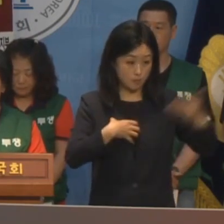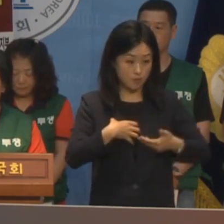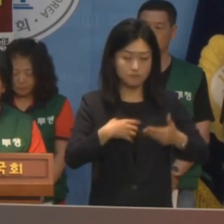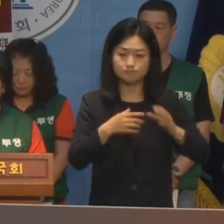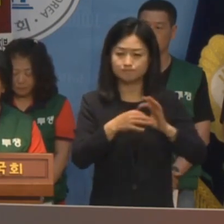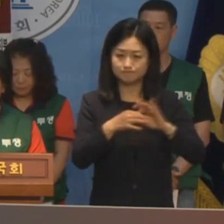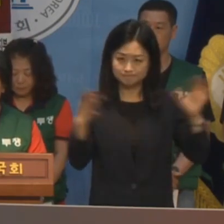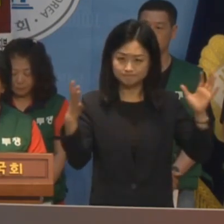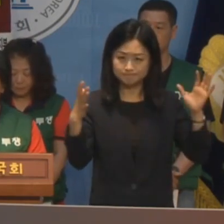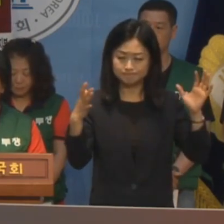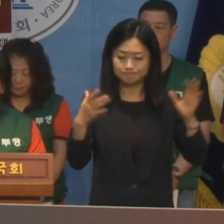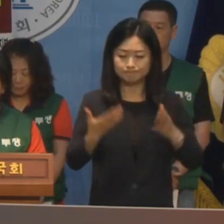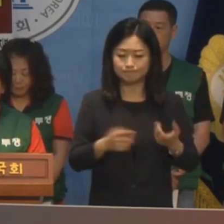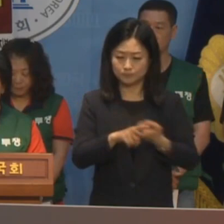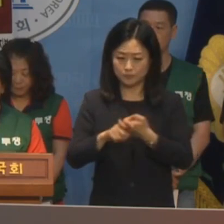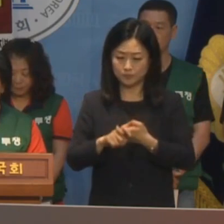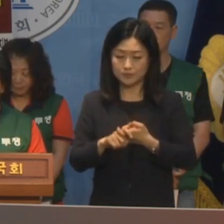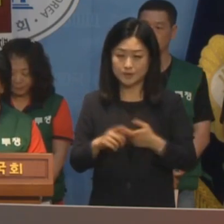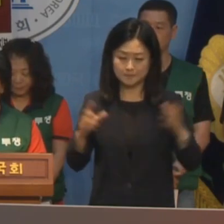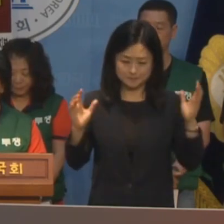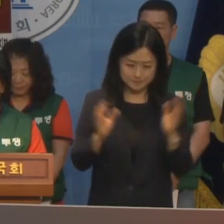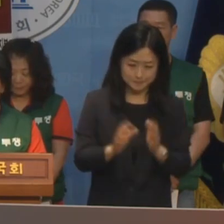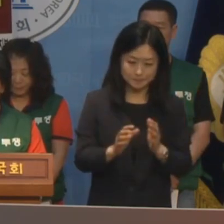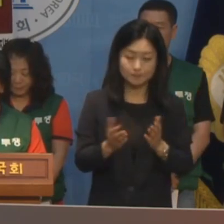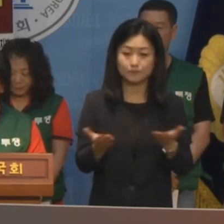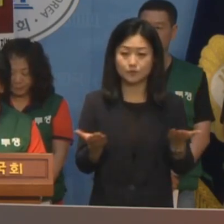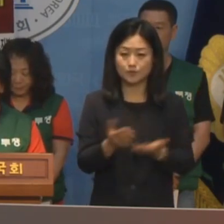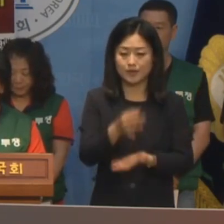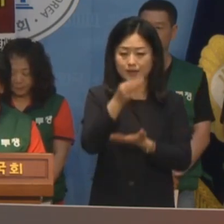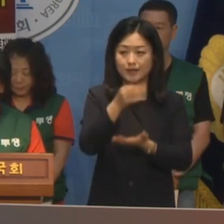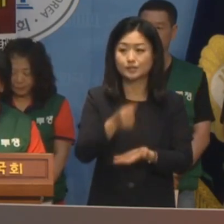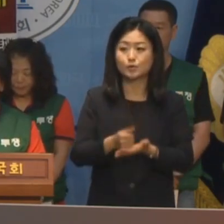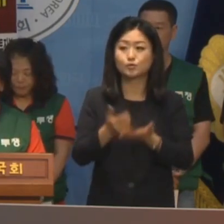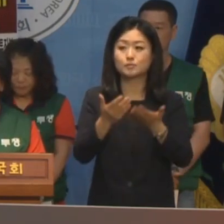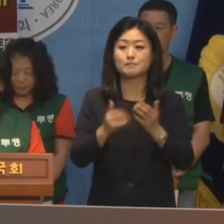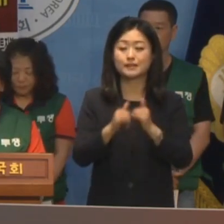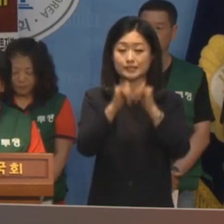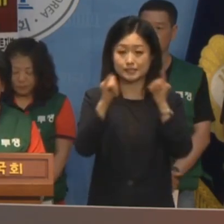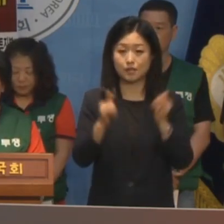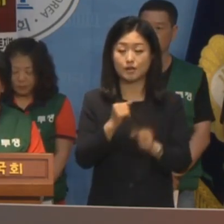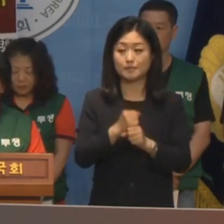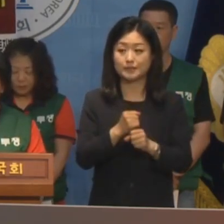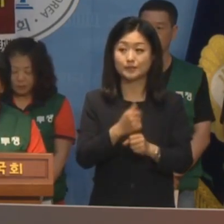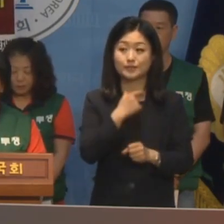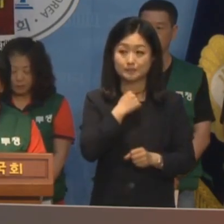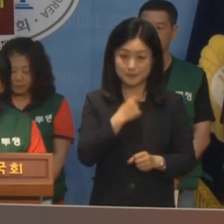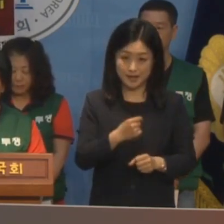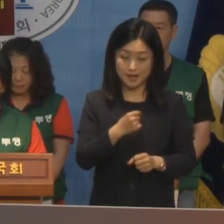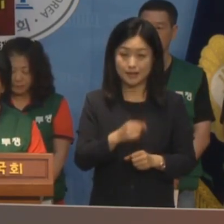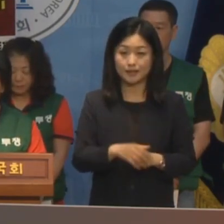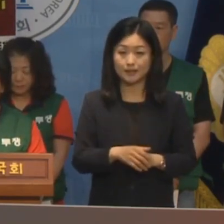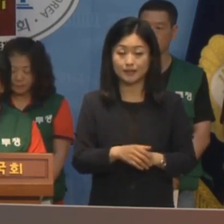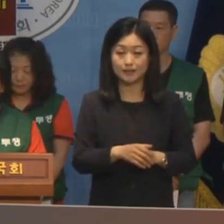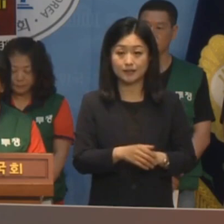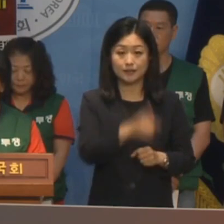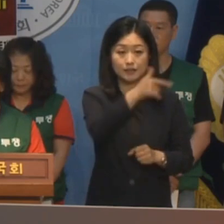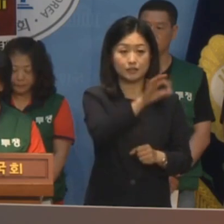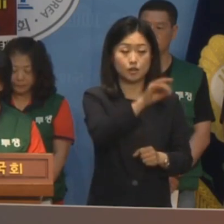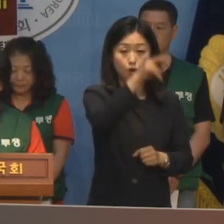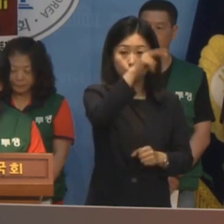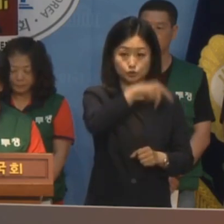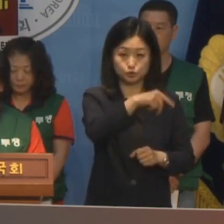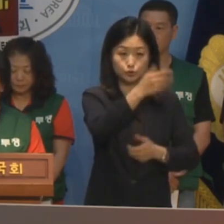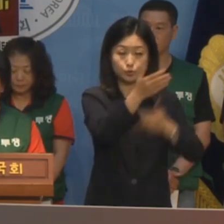노동조합으로 단결하고 투쟁해서 노동의 가치를 존중받는 삶을 지켜나가겠다. 원청인 경수 고속도로